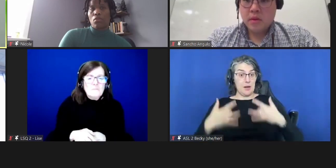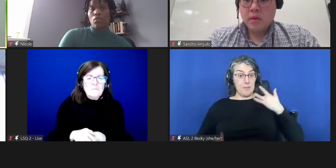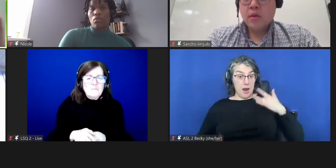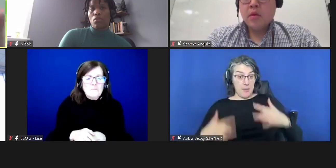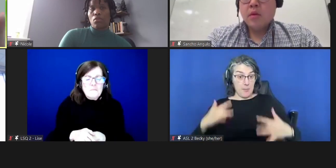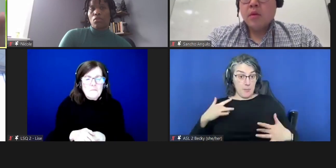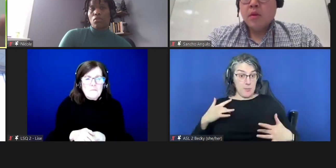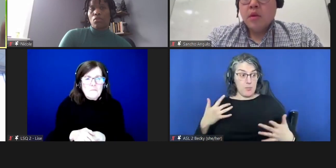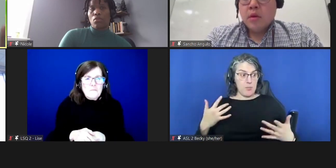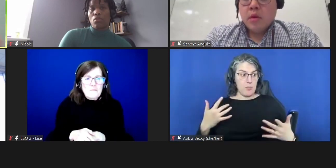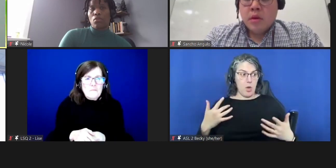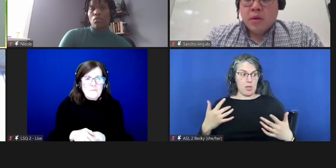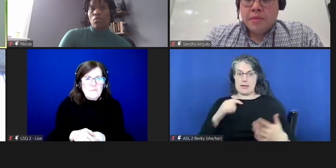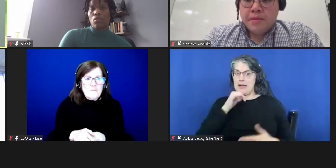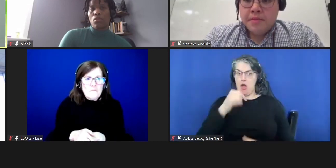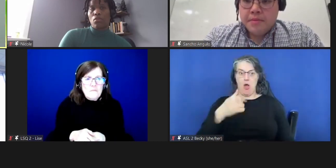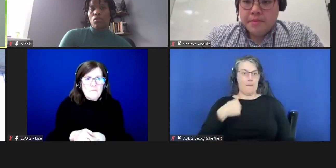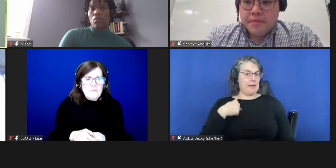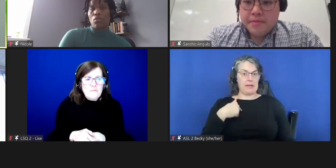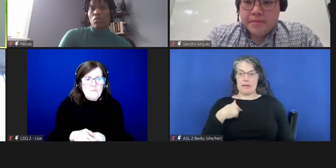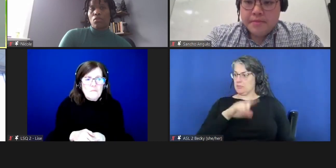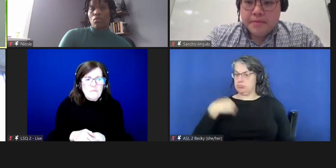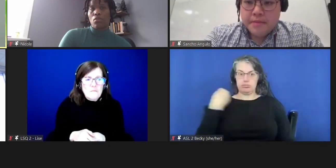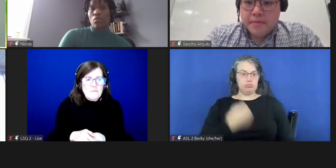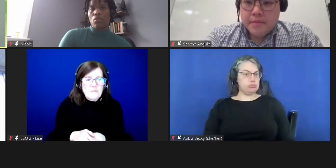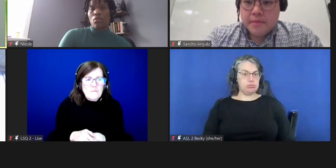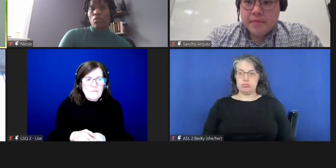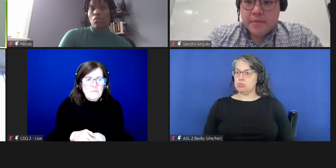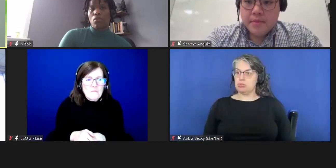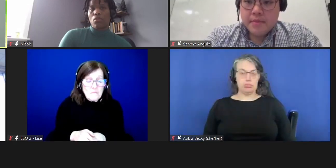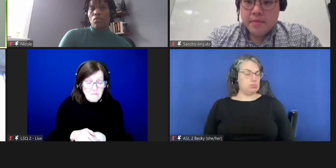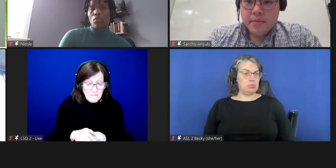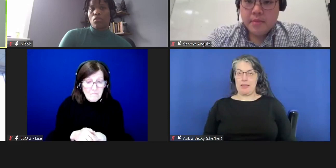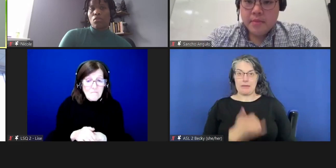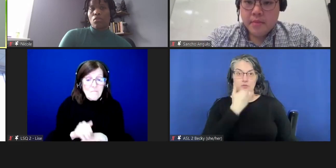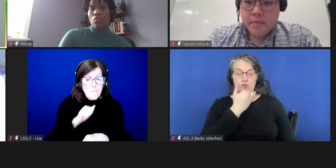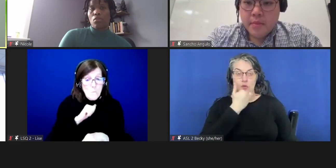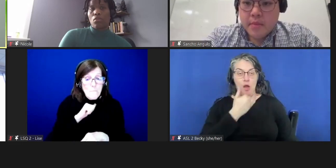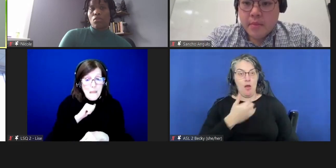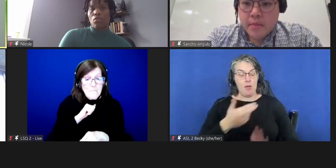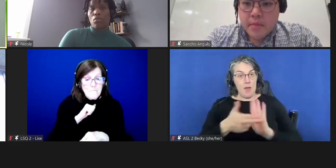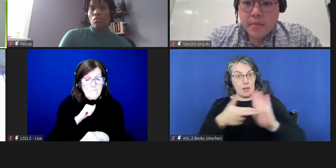donc, je restais une personne qui était affectée de désordre bipolaire.